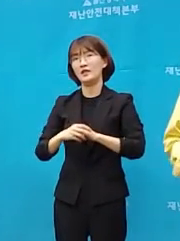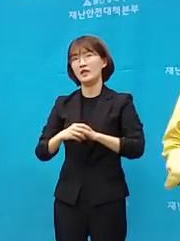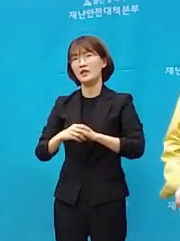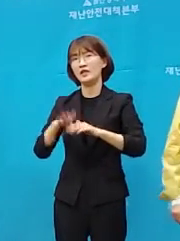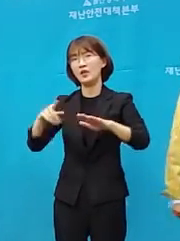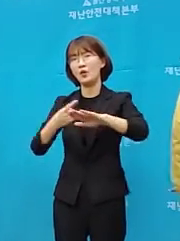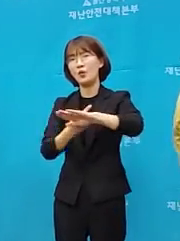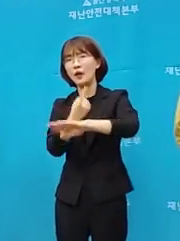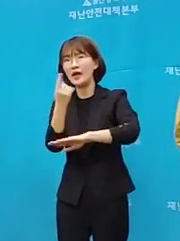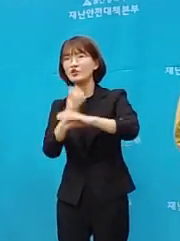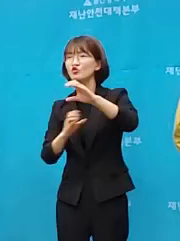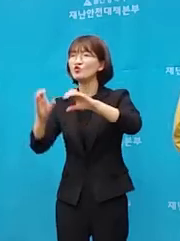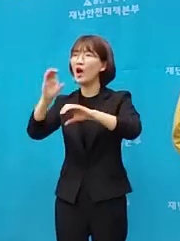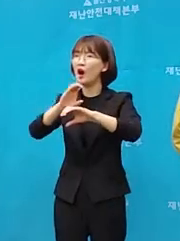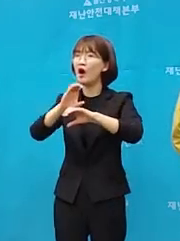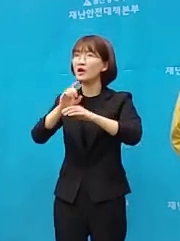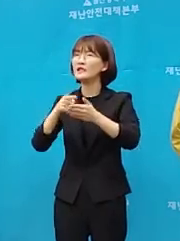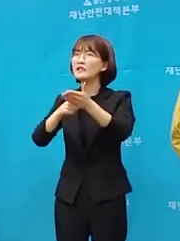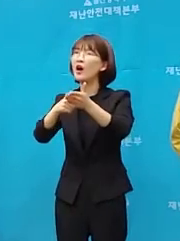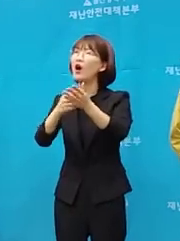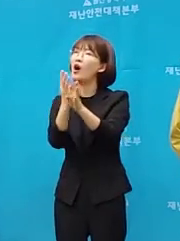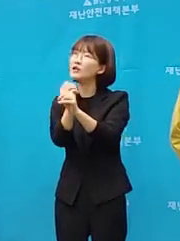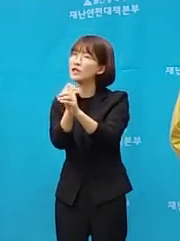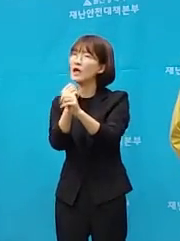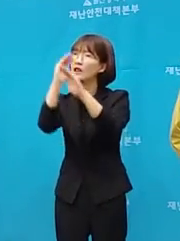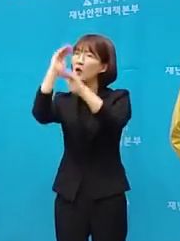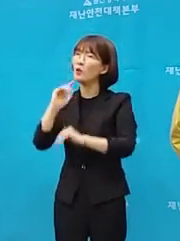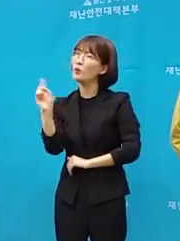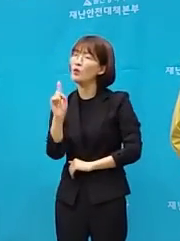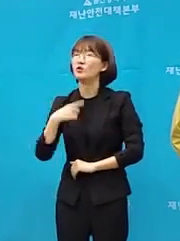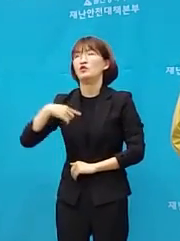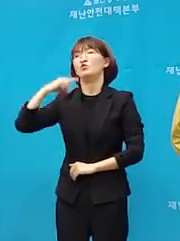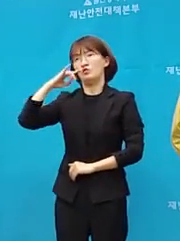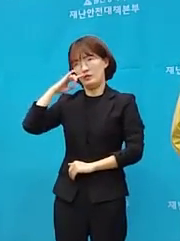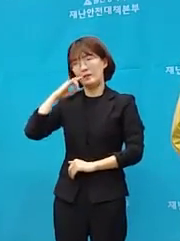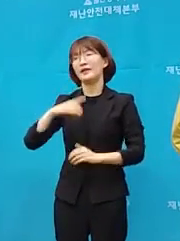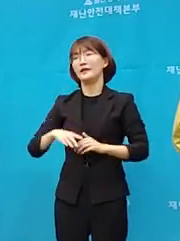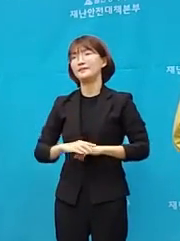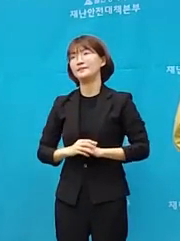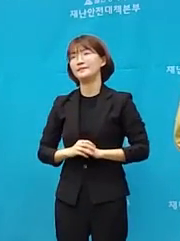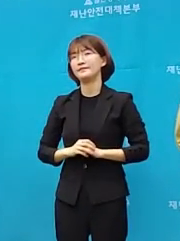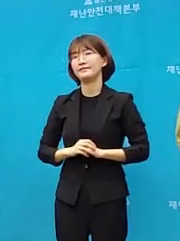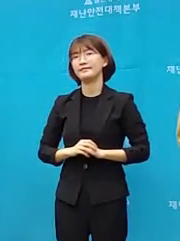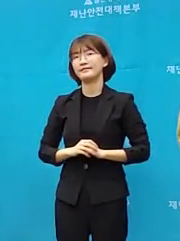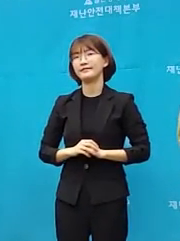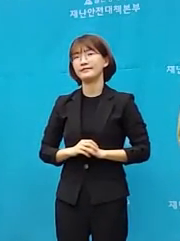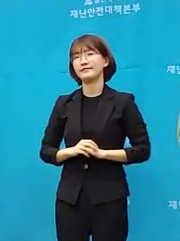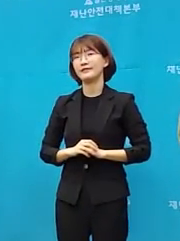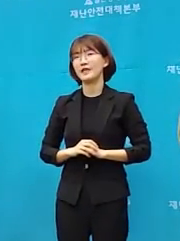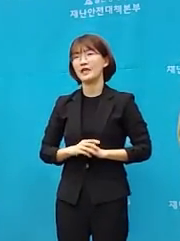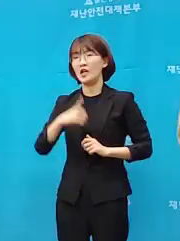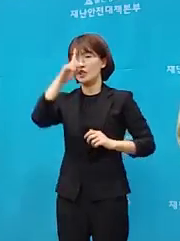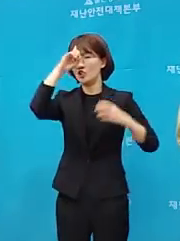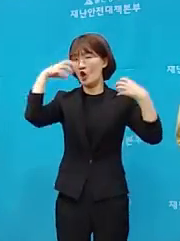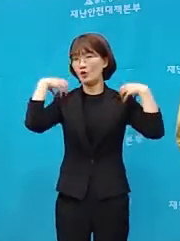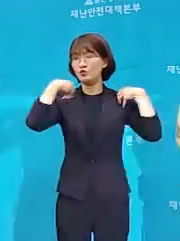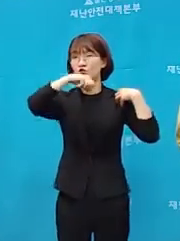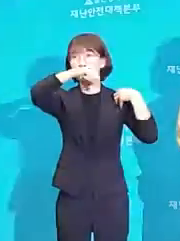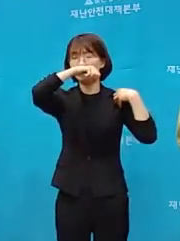두 번째 2회 추경은 언제쯤 할 예정이고, 또 내용은 또 어떻게 되는지 좀 듣고 싶습니다. 예, 네, 정부